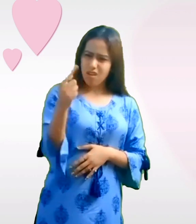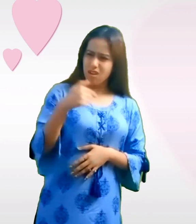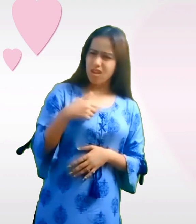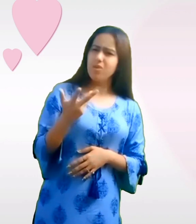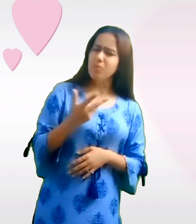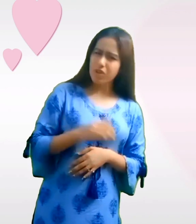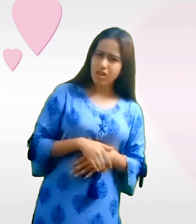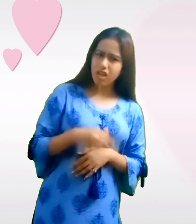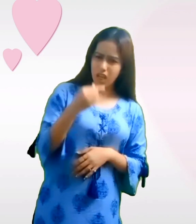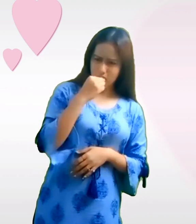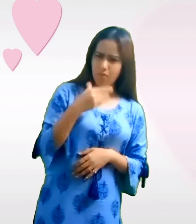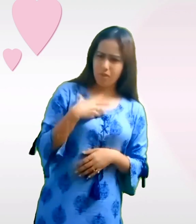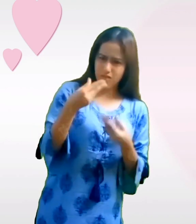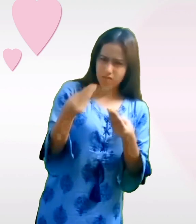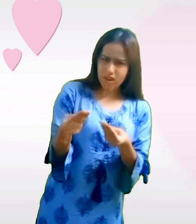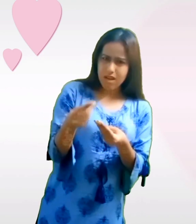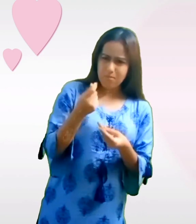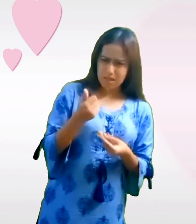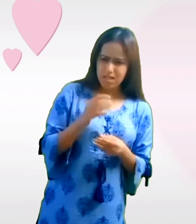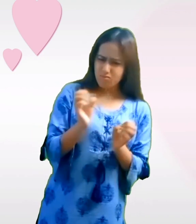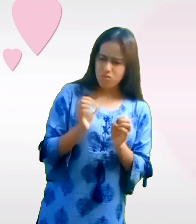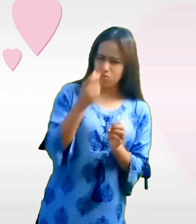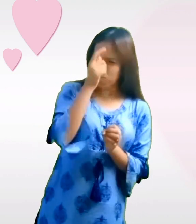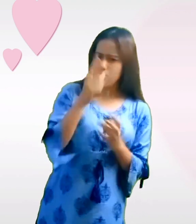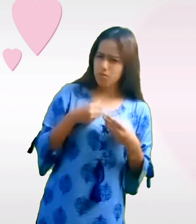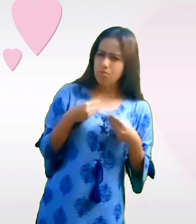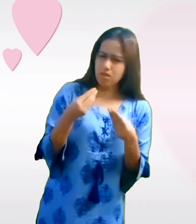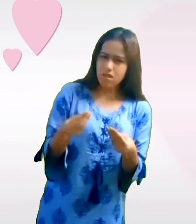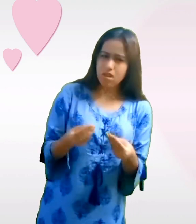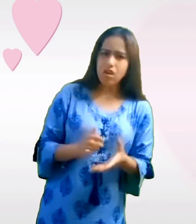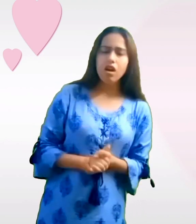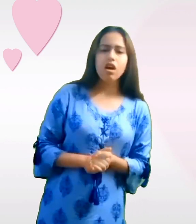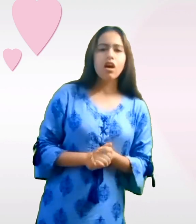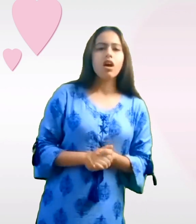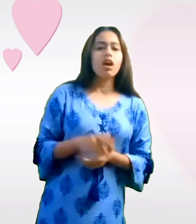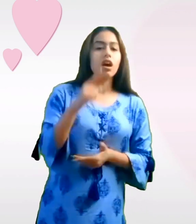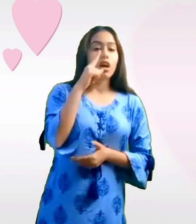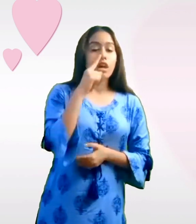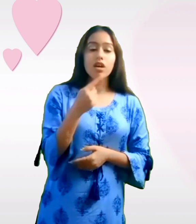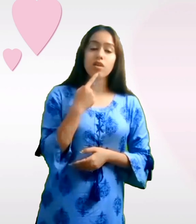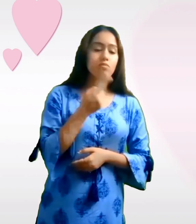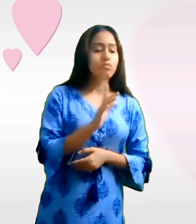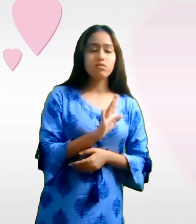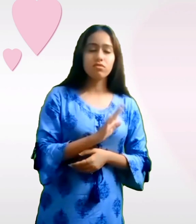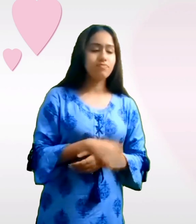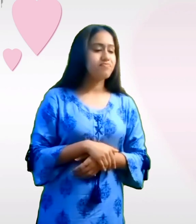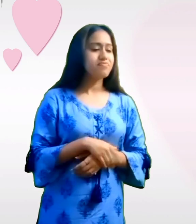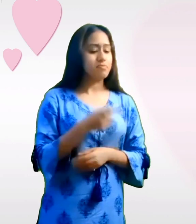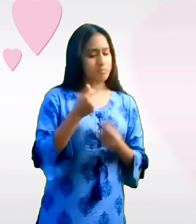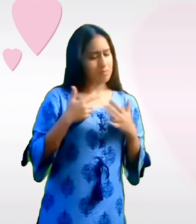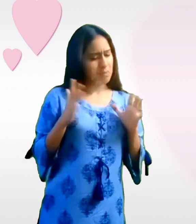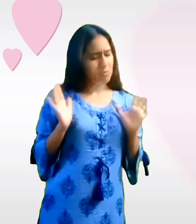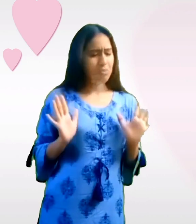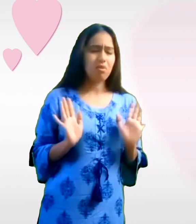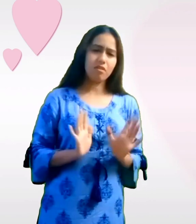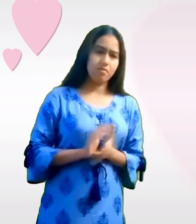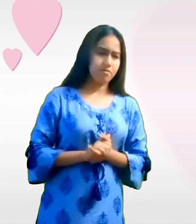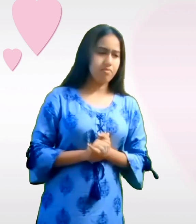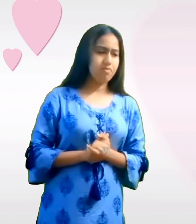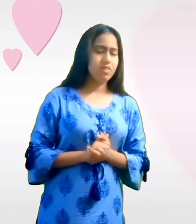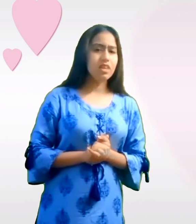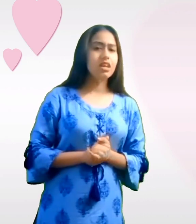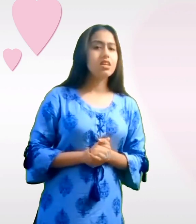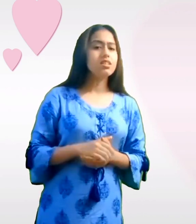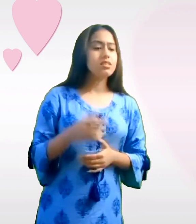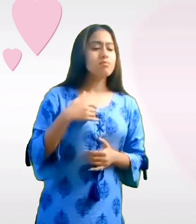थी, आपके पास पैसे नहीं है, मैं आप तक दवाई पहुंचा दूं, बताइए किस तरीके से मदद करूं। तो वो जो अम्मा थी उन्होंने कहा कि बेटा पैसे की कमी नहीं है, पैसे हैं